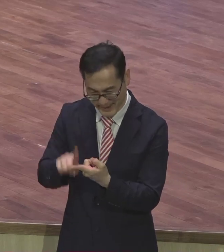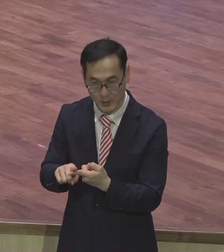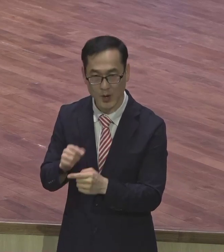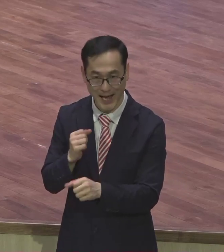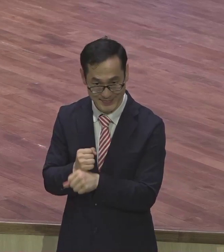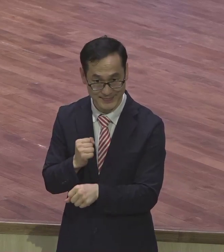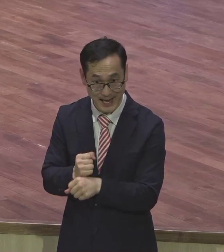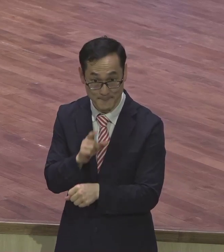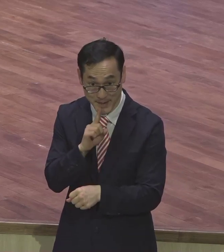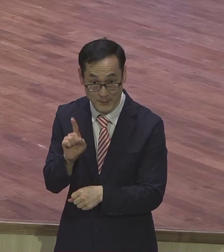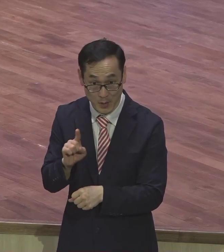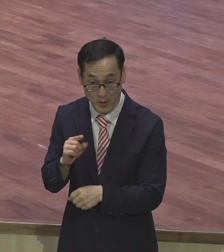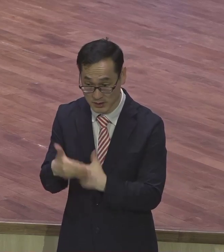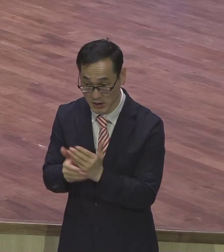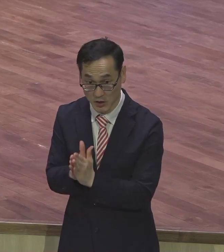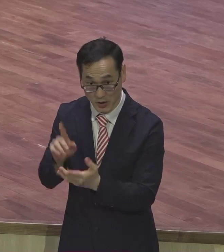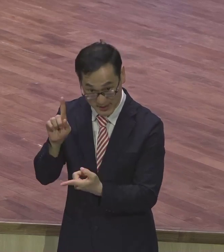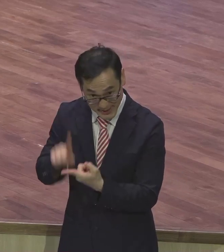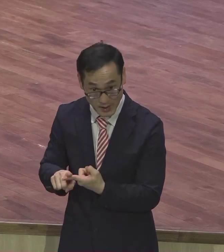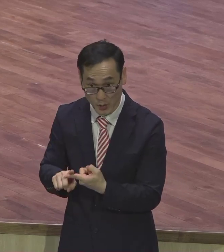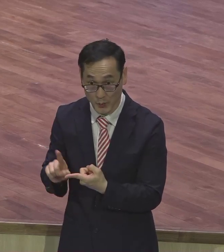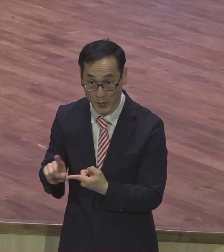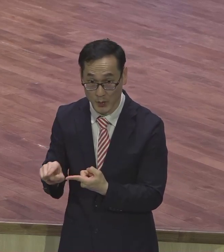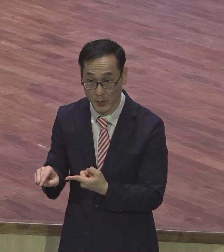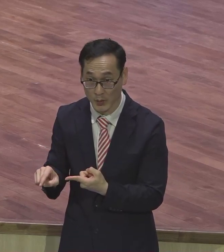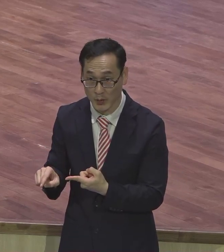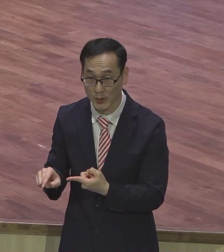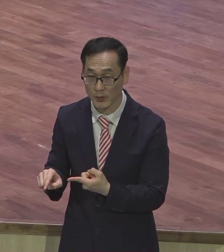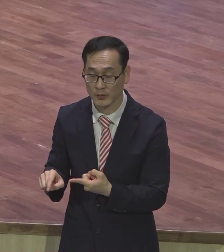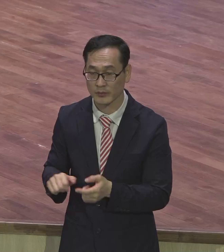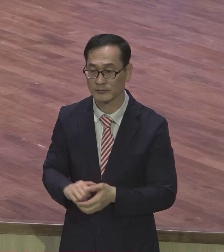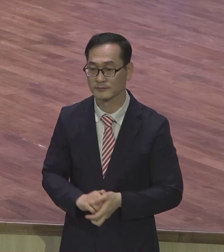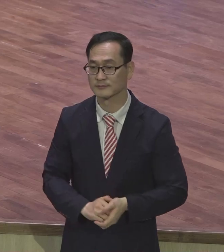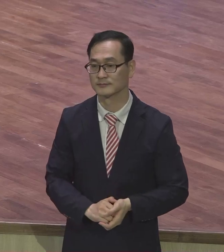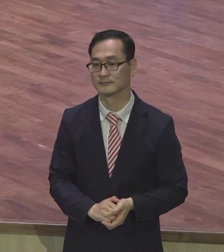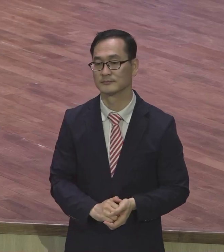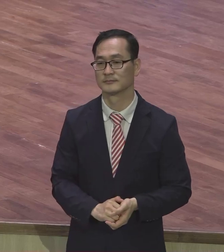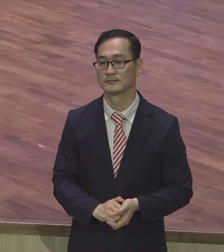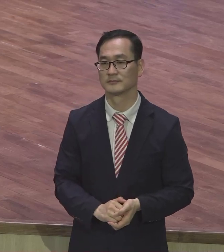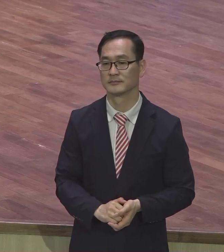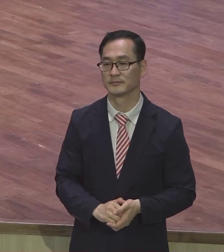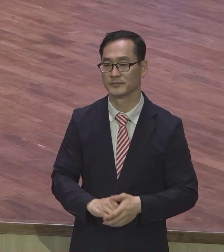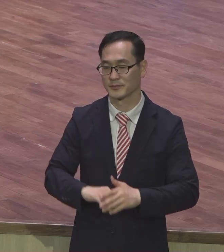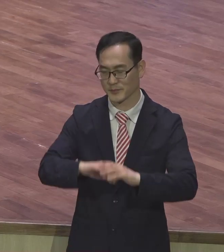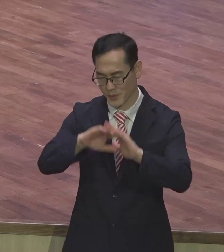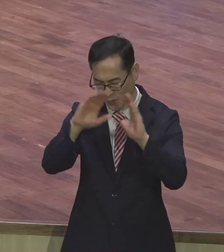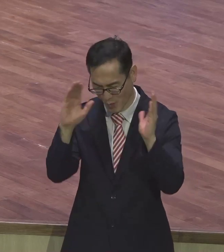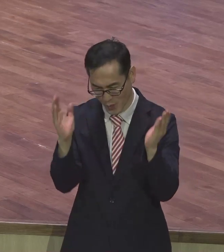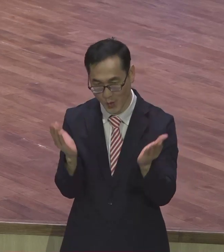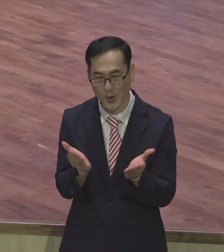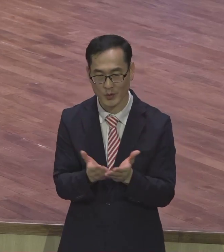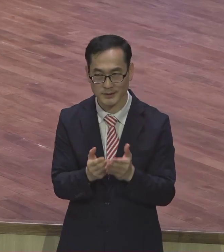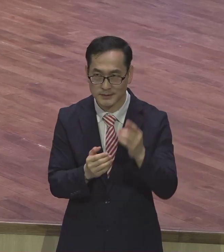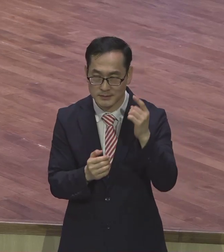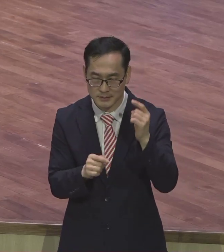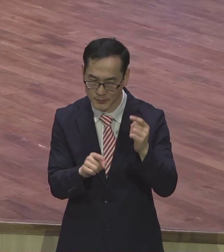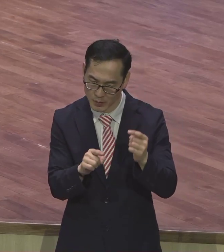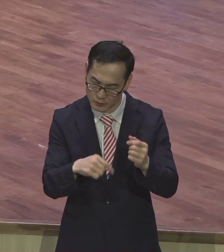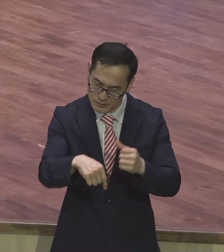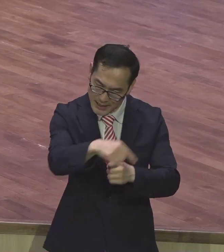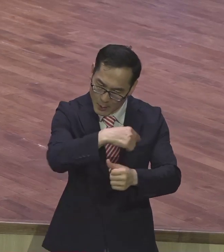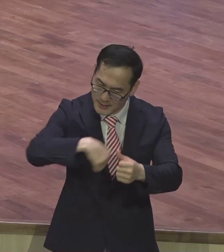한마디로 한마디로 모든 해석을 복음으로 한다는 거예요